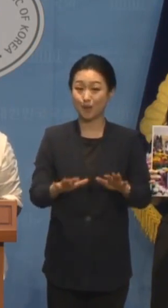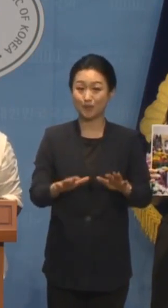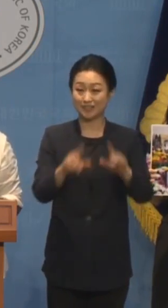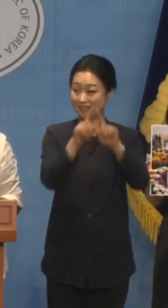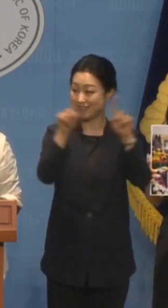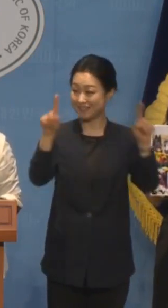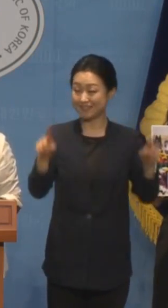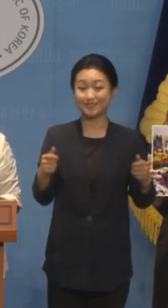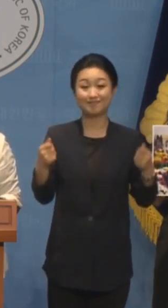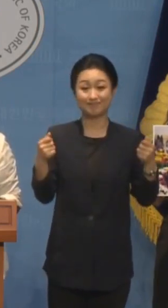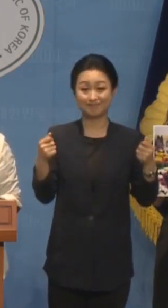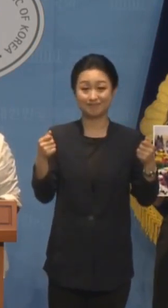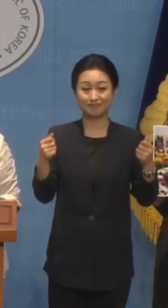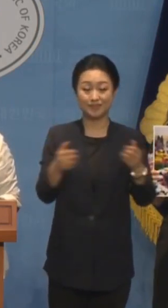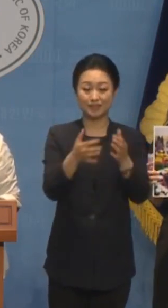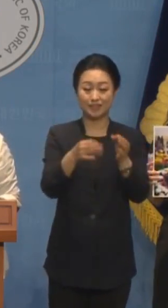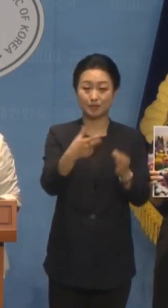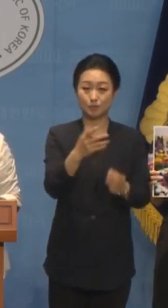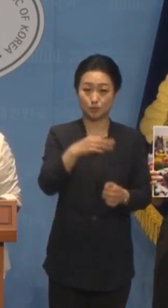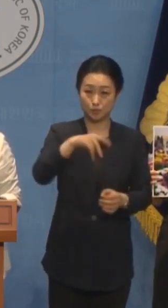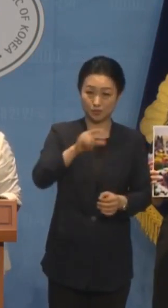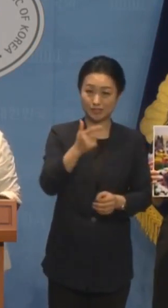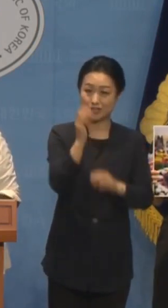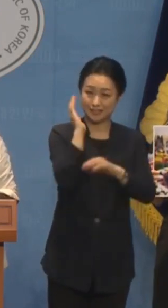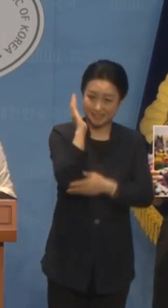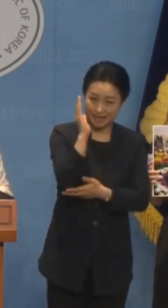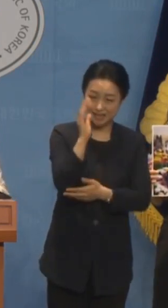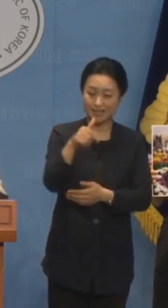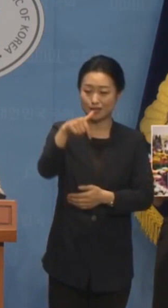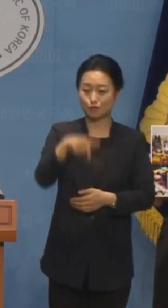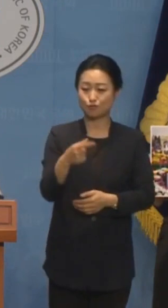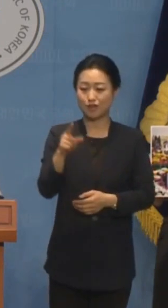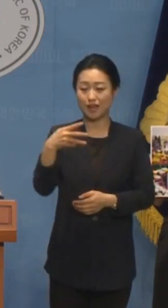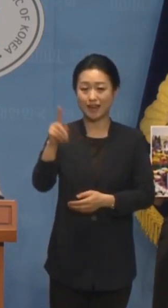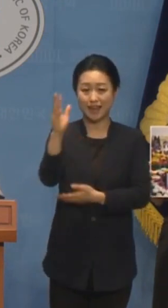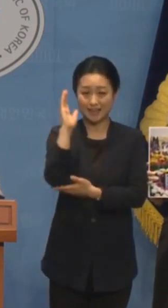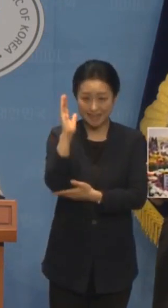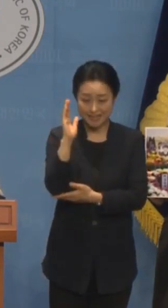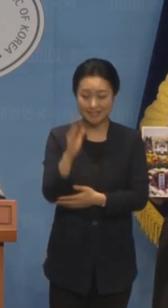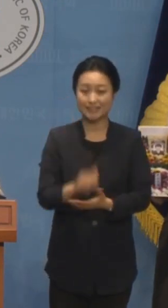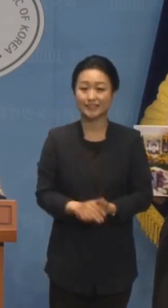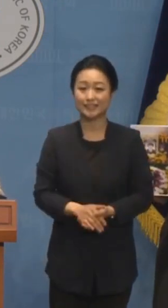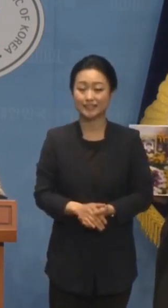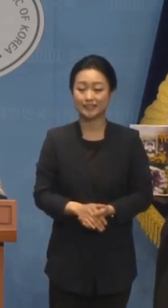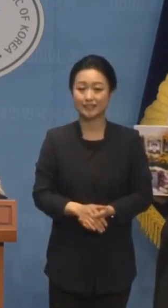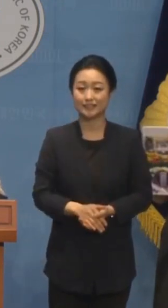나온 피켓에는 김종선 씨의 이야기, 구하라 양의 이야기, 그리고